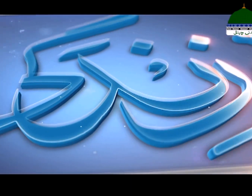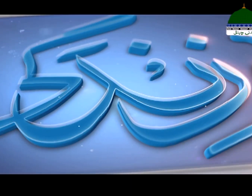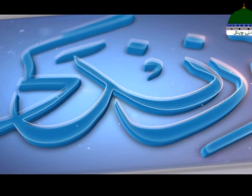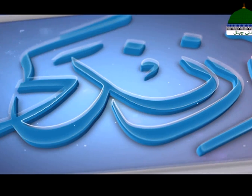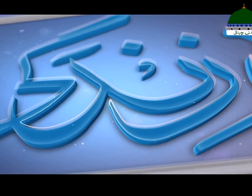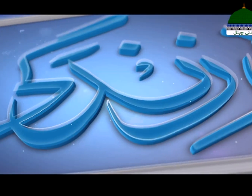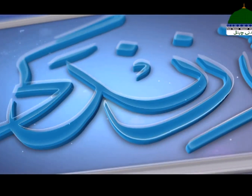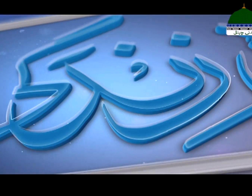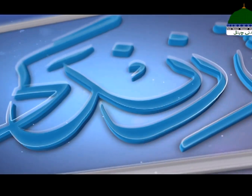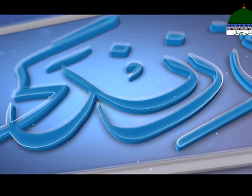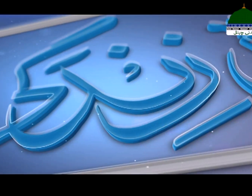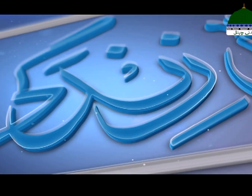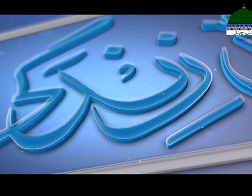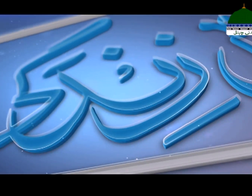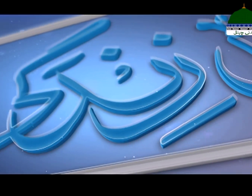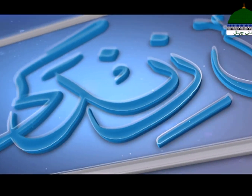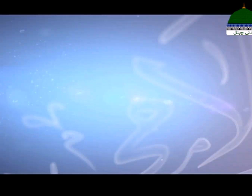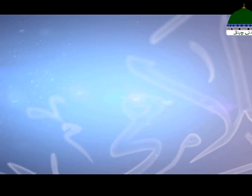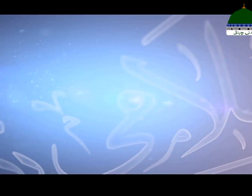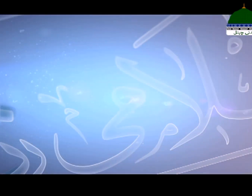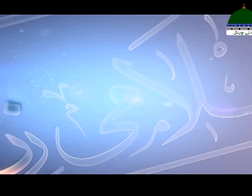اسی لیے نمازی۔ میری